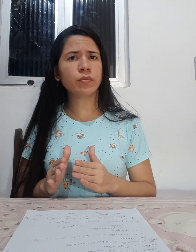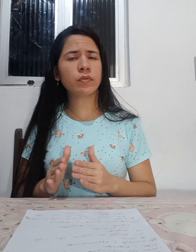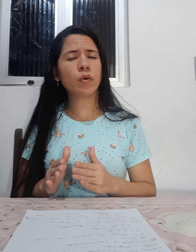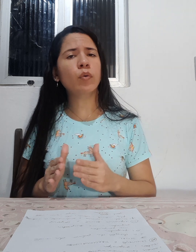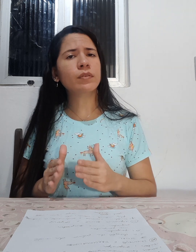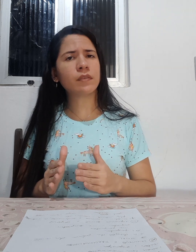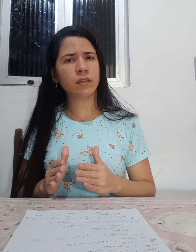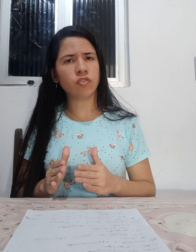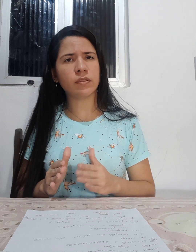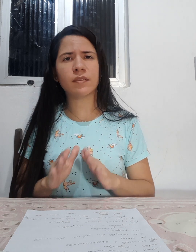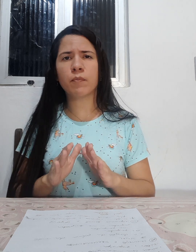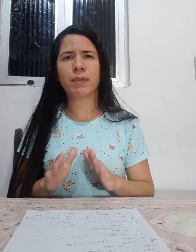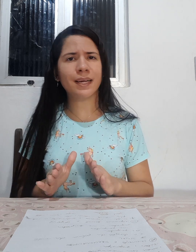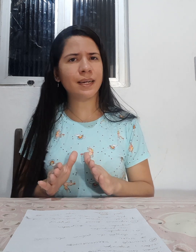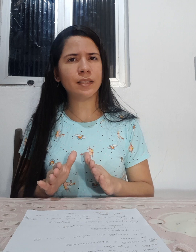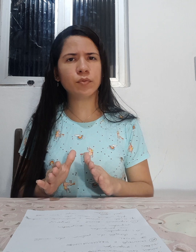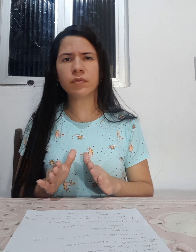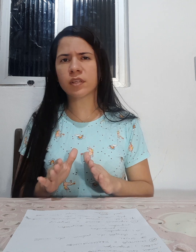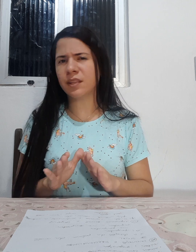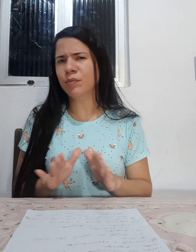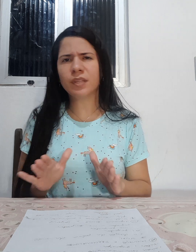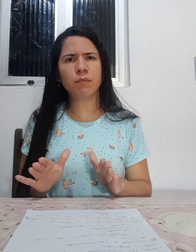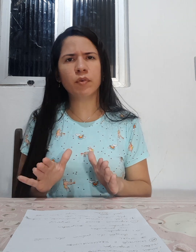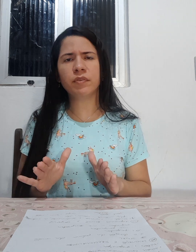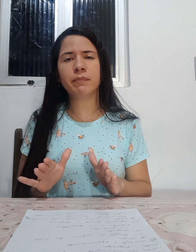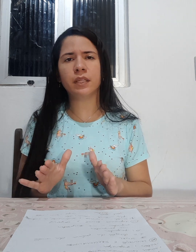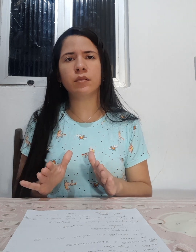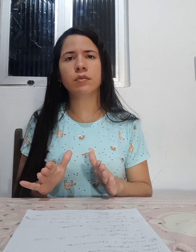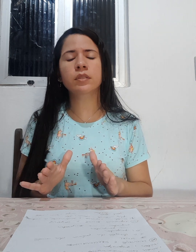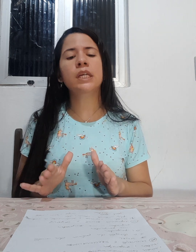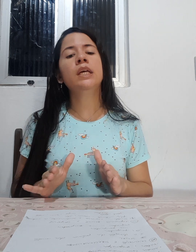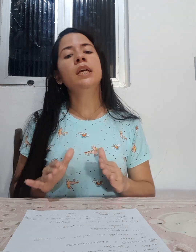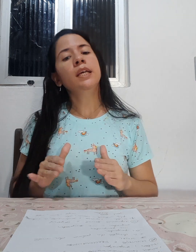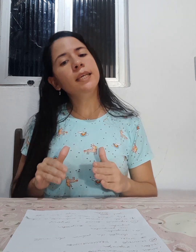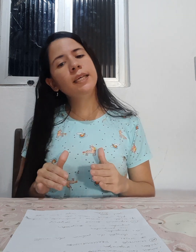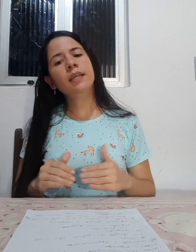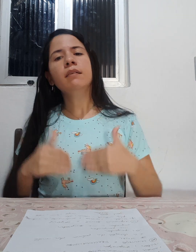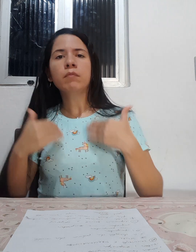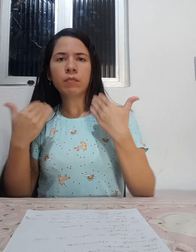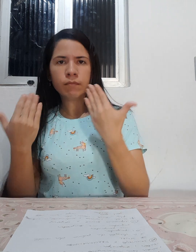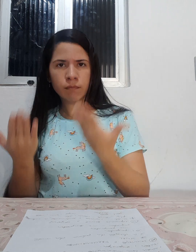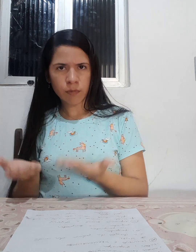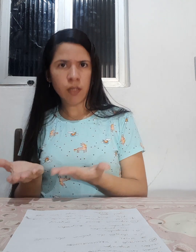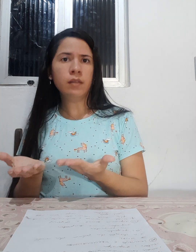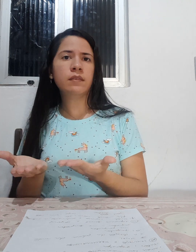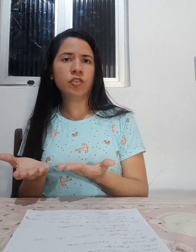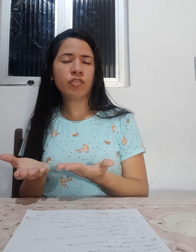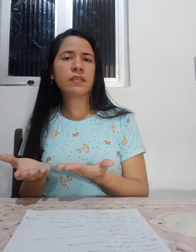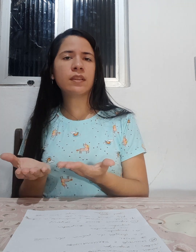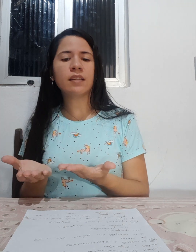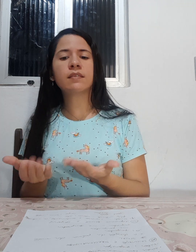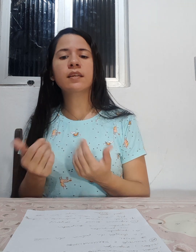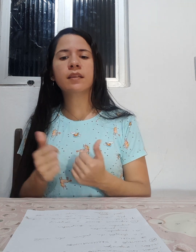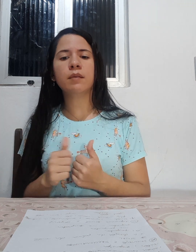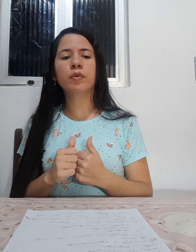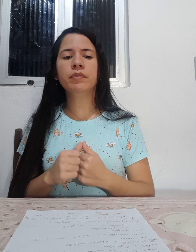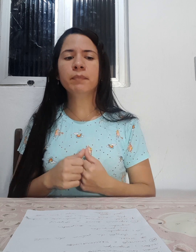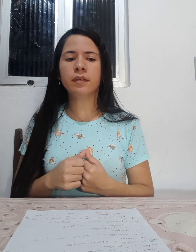estáticos, ou seja, são parados, que não tem movimento, e que existem sinais que têm